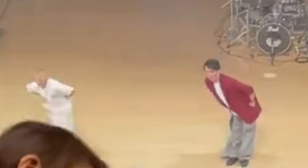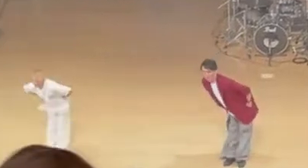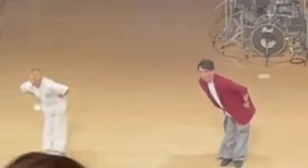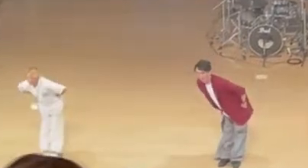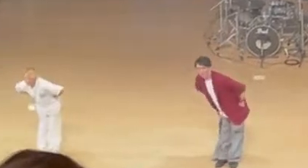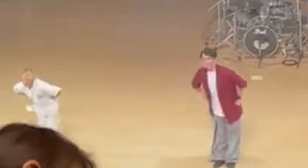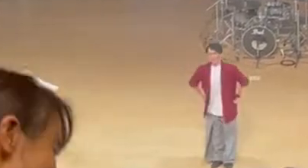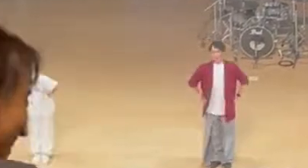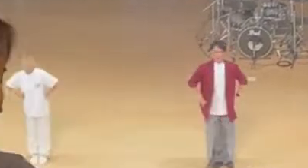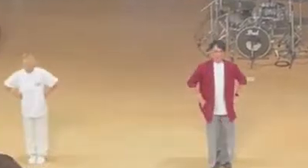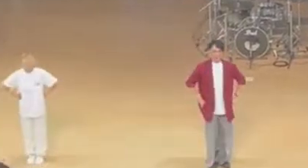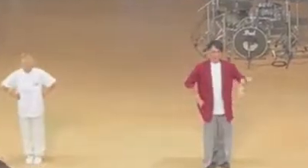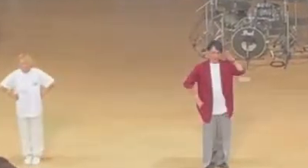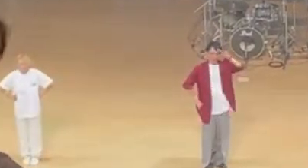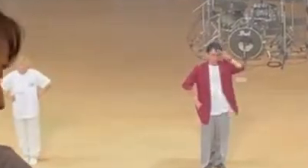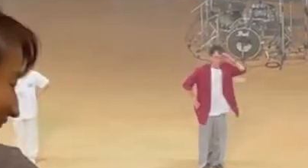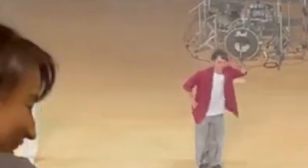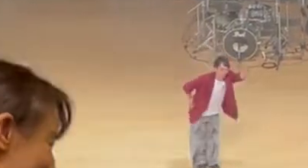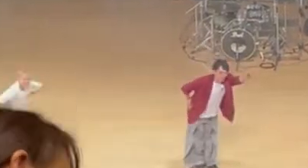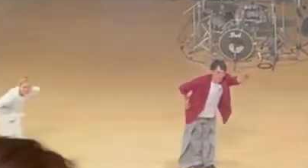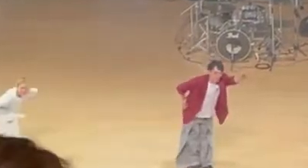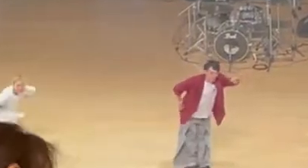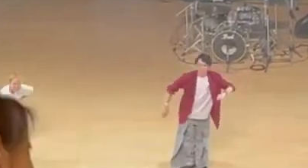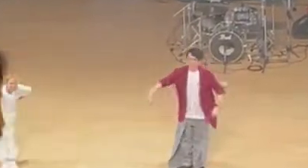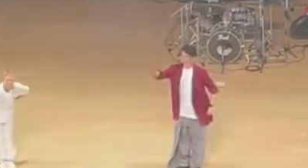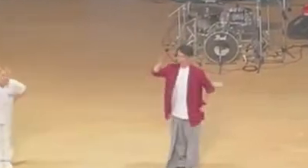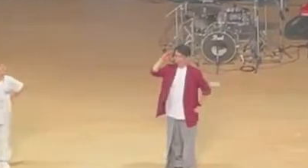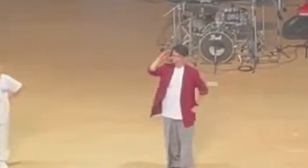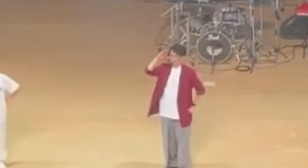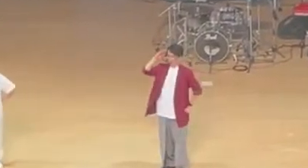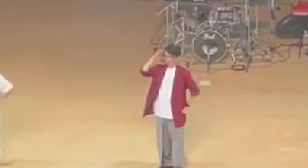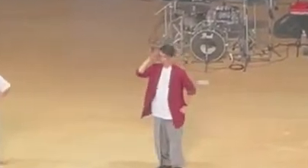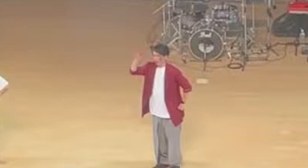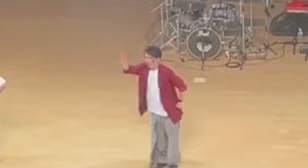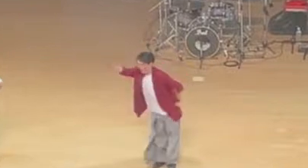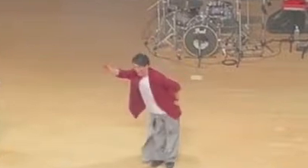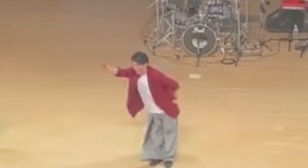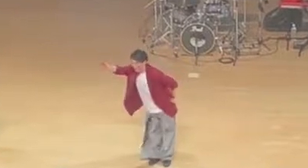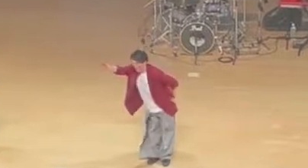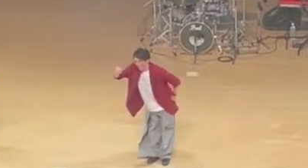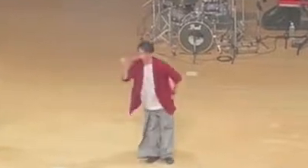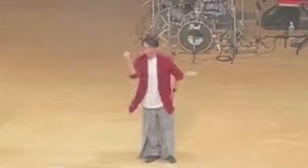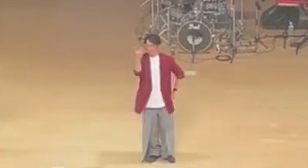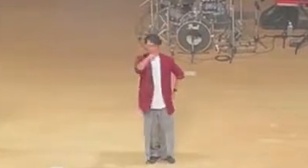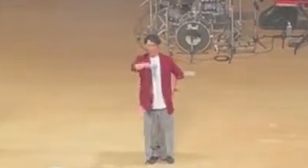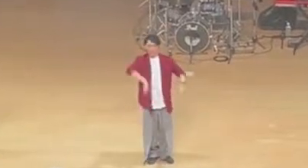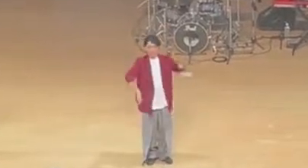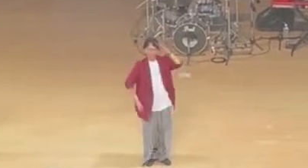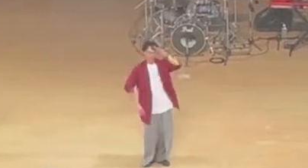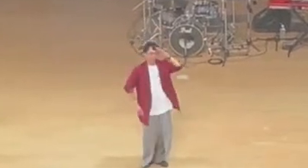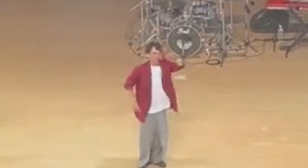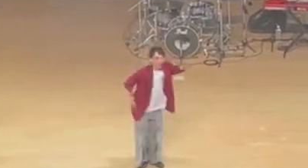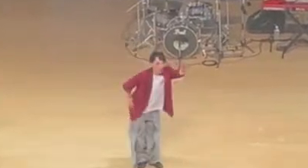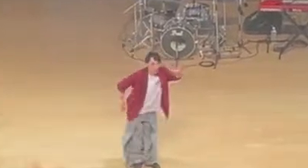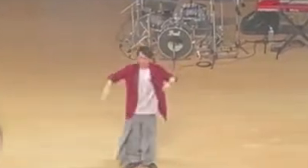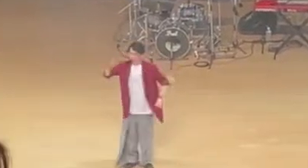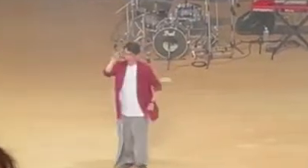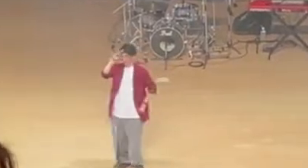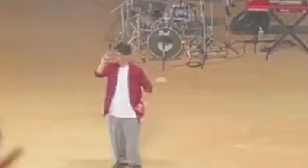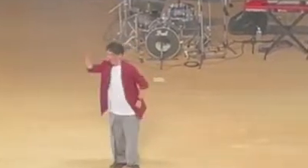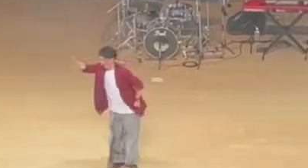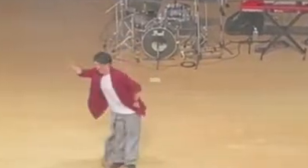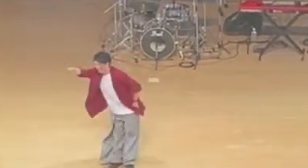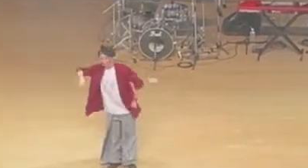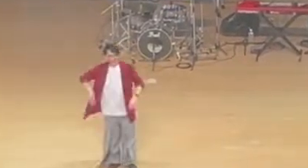い、チース、おい、おい、チース、おい、おい、チース、おい、おい、グッ、おい、チース、